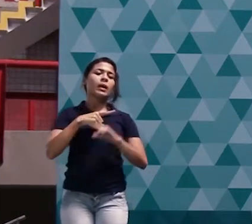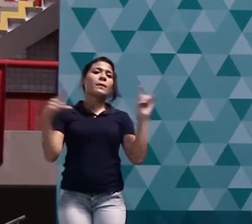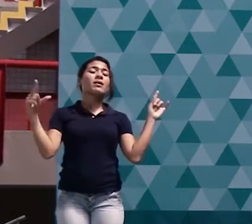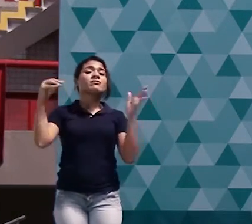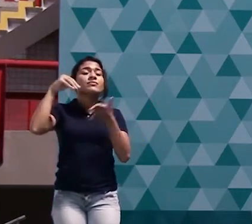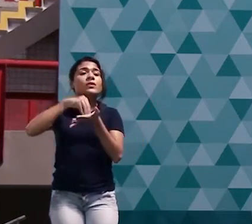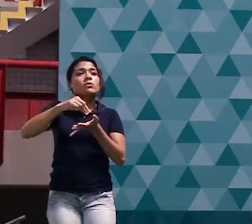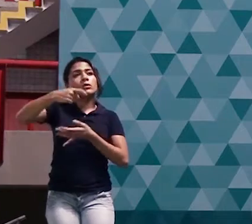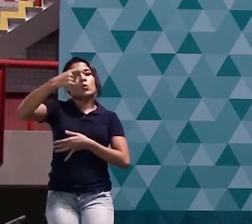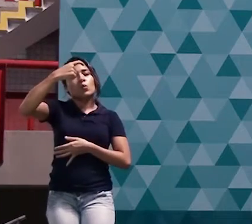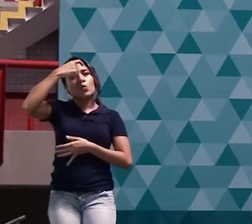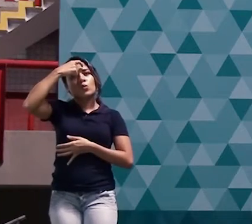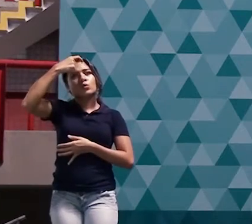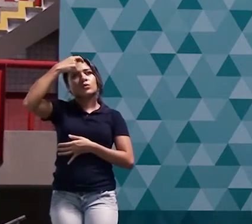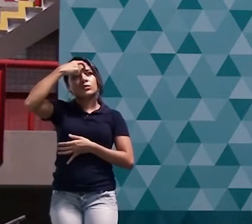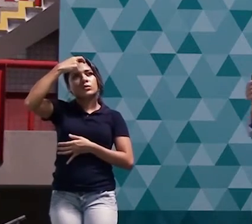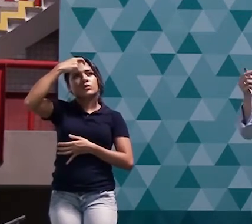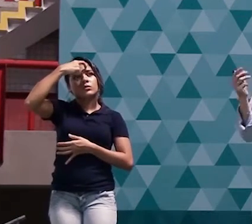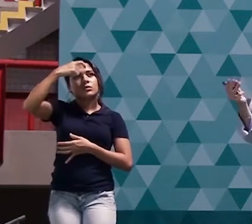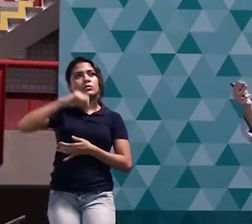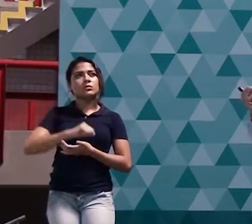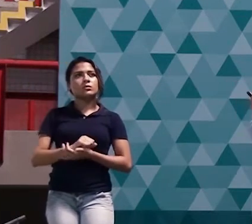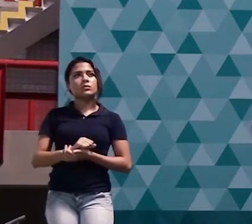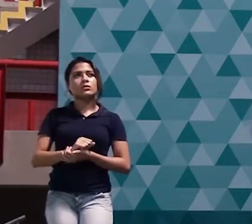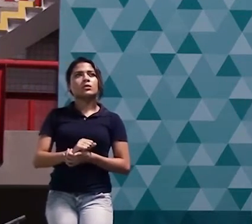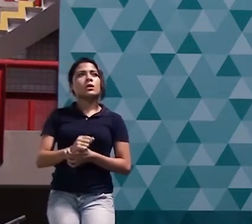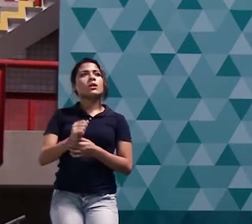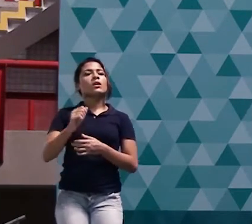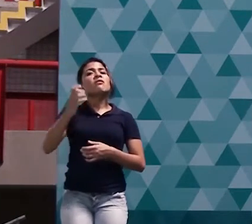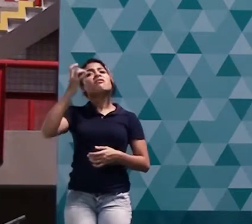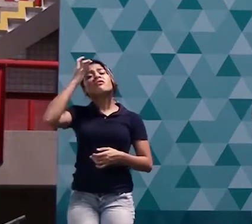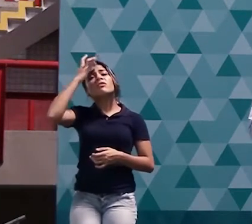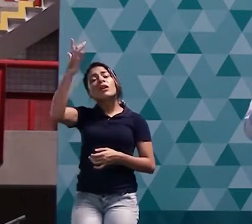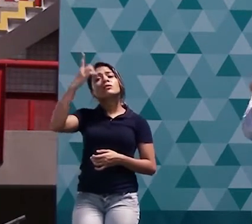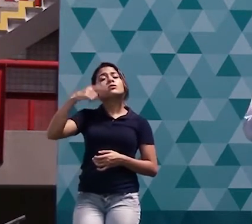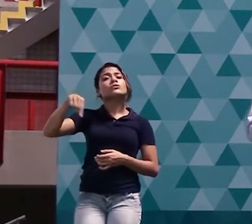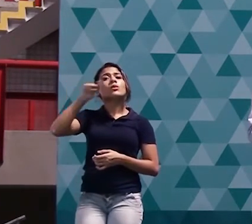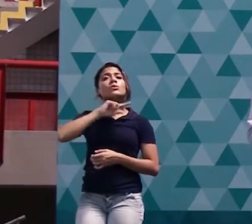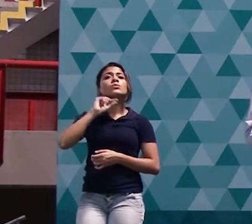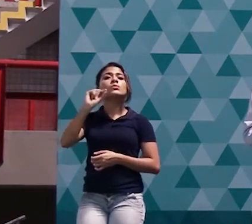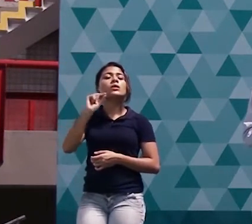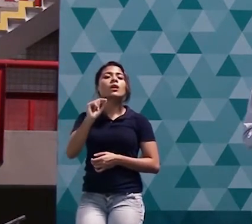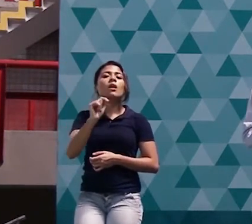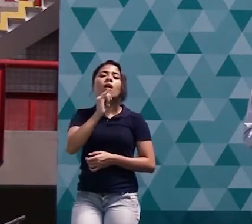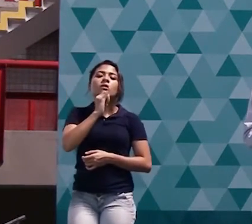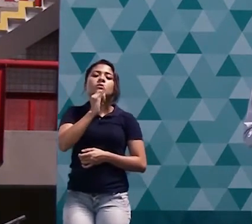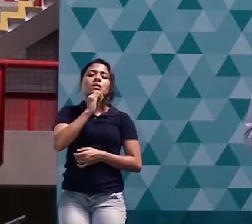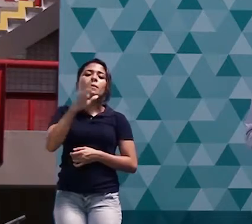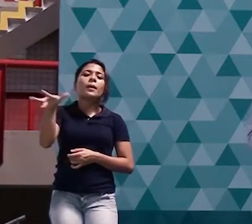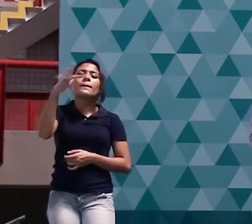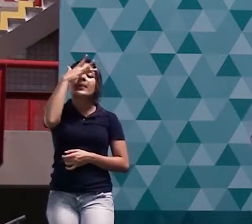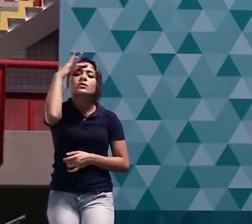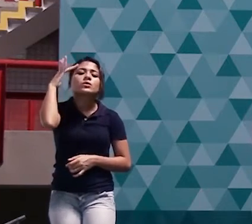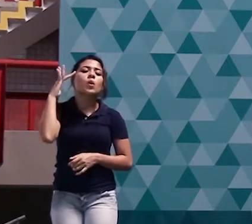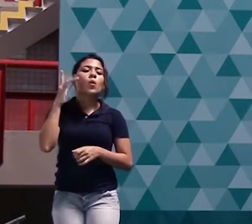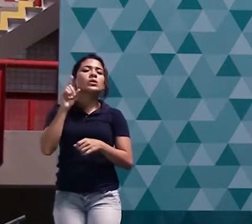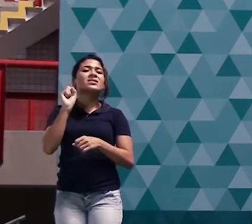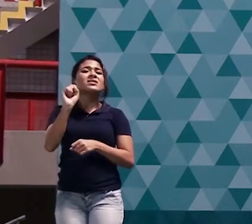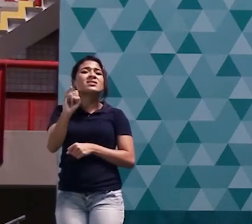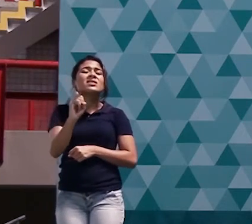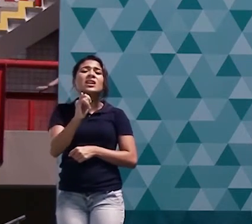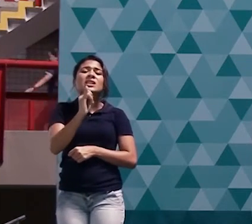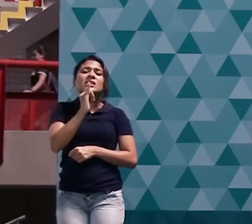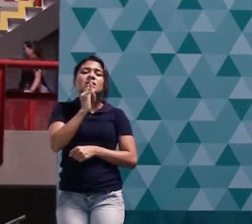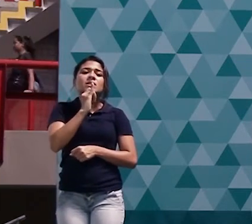Consciência. Tá? É muito fácil você dominar um povo ignorante. Quanto mais